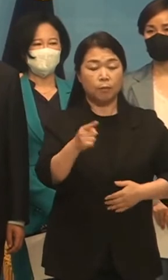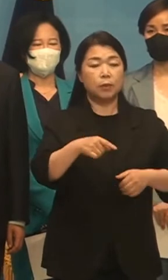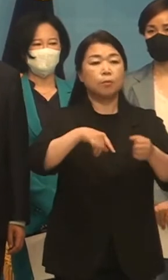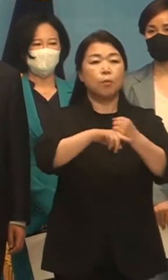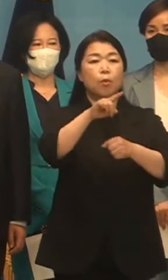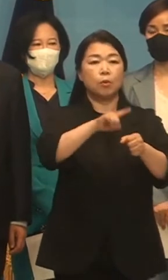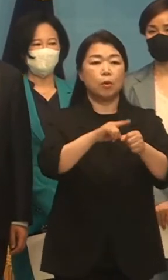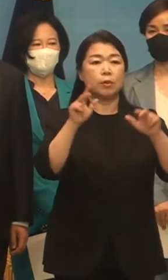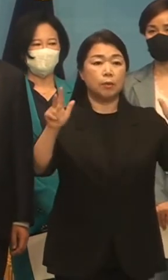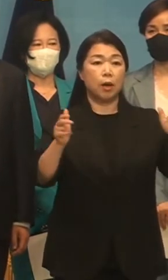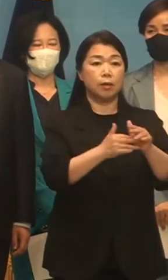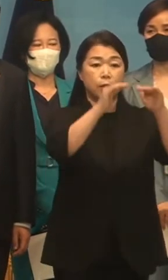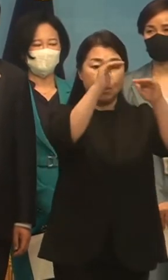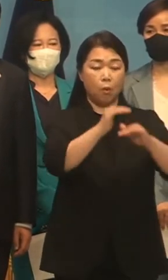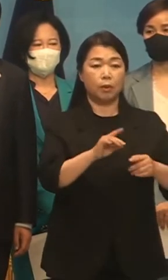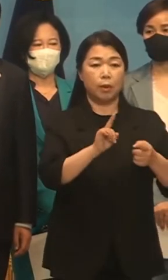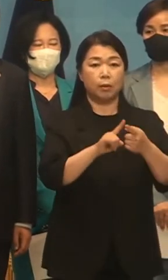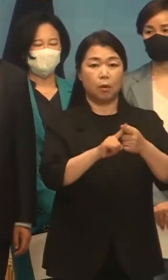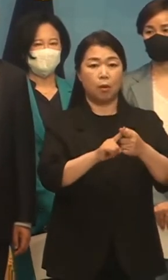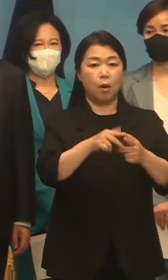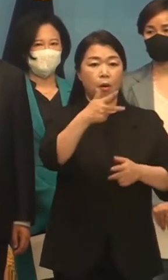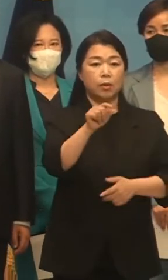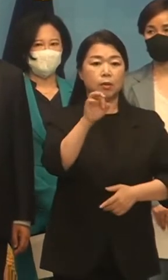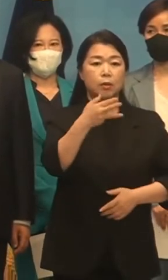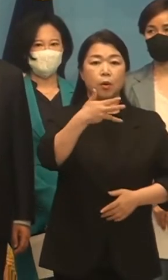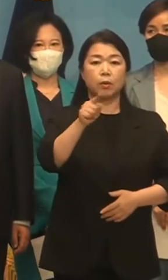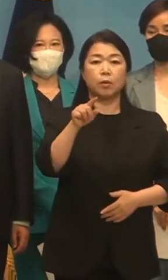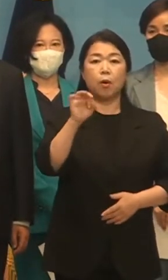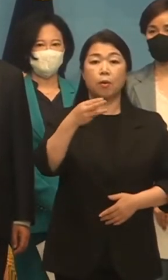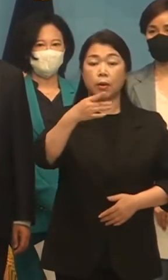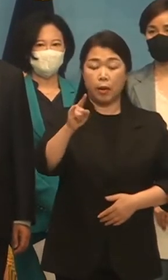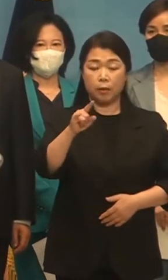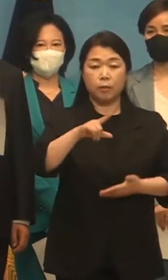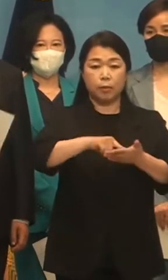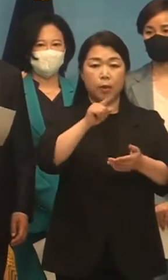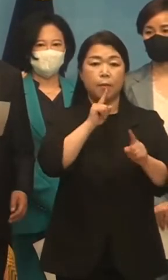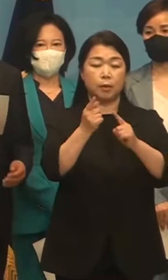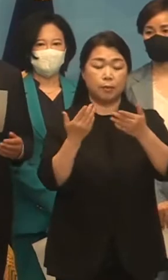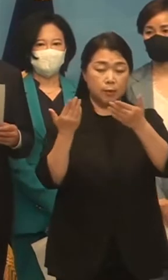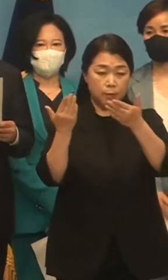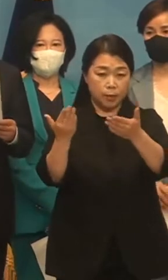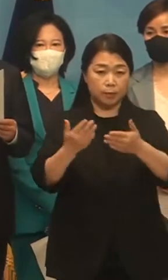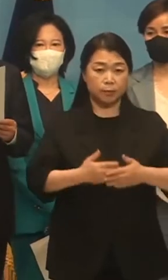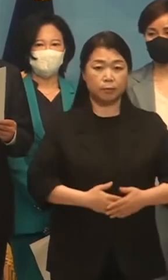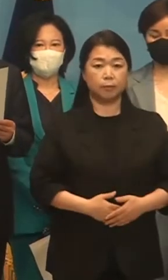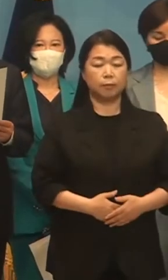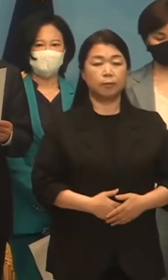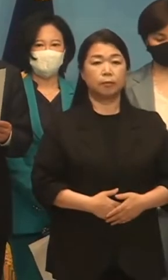취지와 그간의 경과에 대해서 정청래 의원님께서 간략하게 보고해 주시겠습니다.